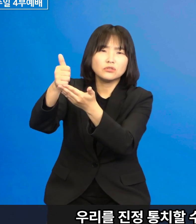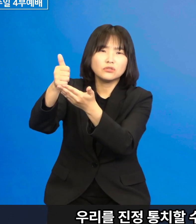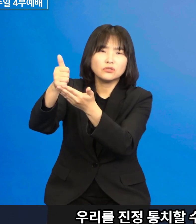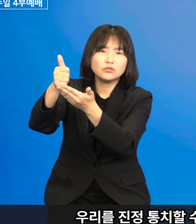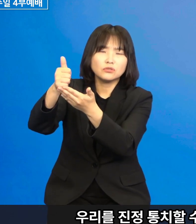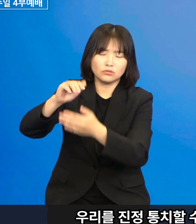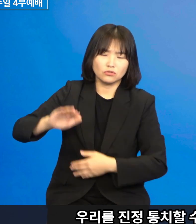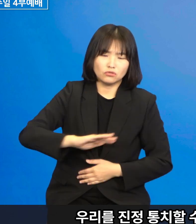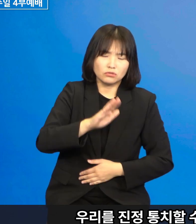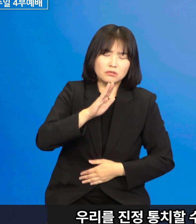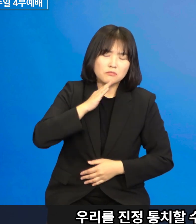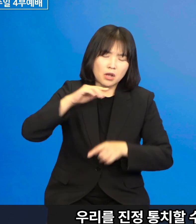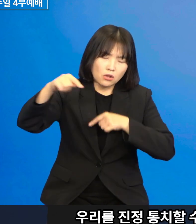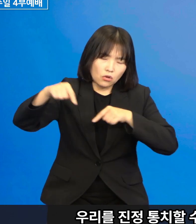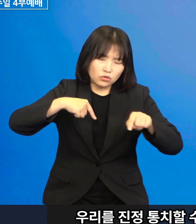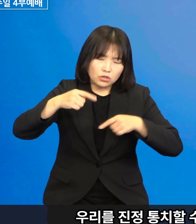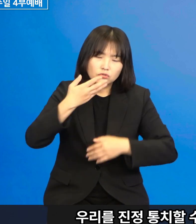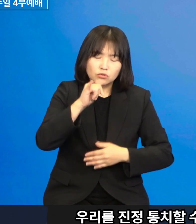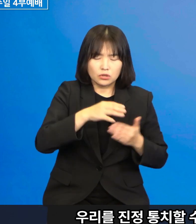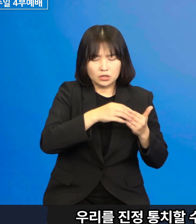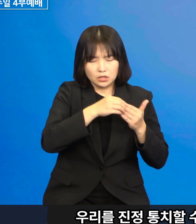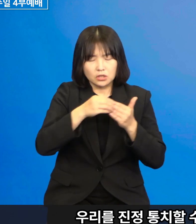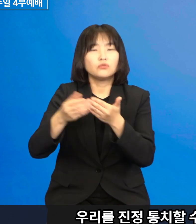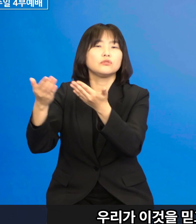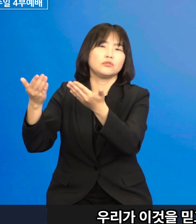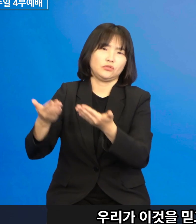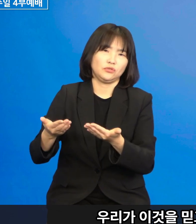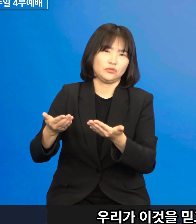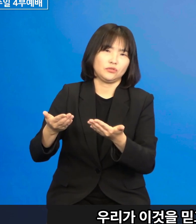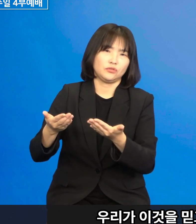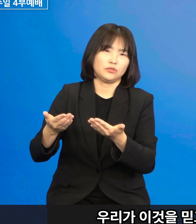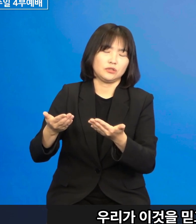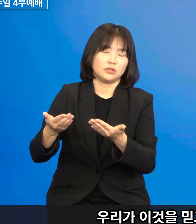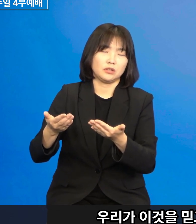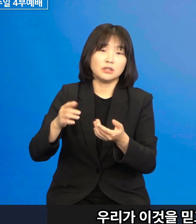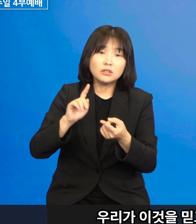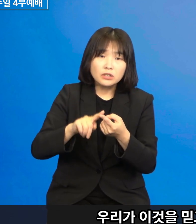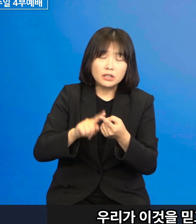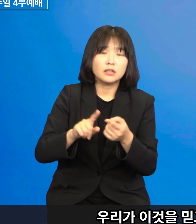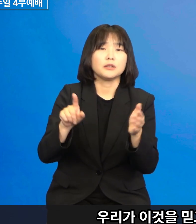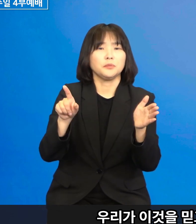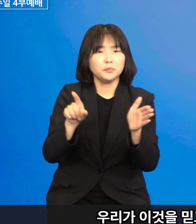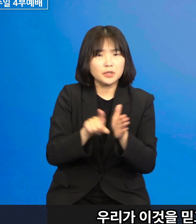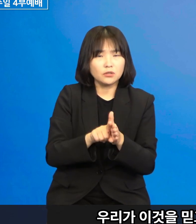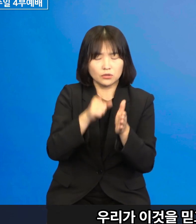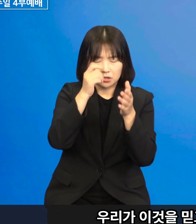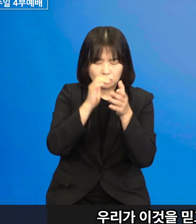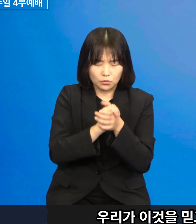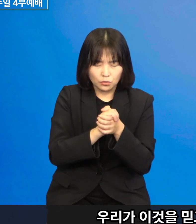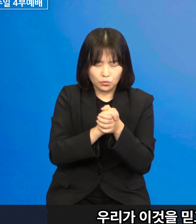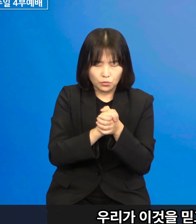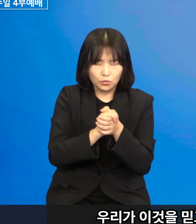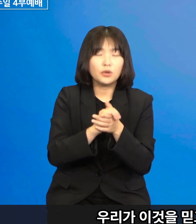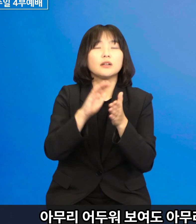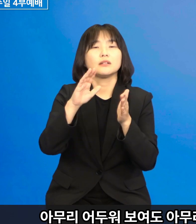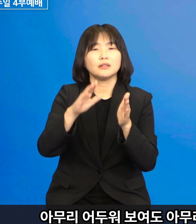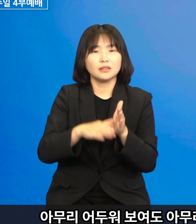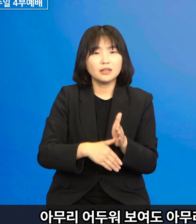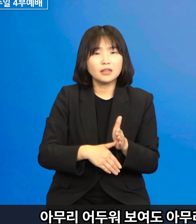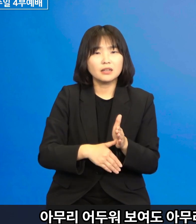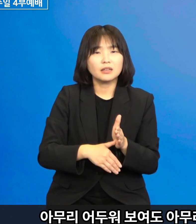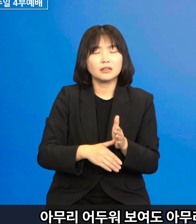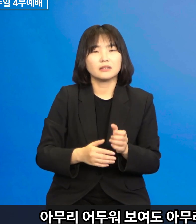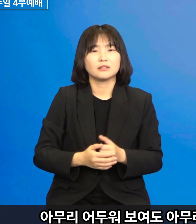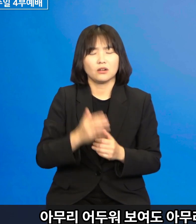진정 통치할 수 있도록 인도해 주시는구나. 우리가 이것을 믿고 기도하며 나아갈 때에